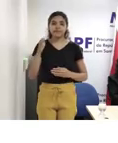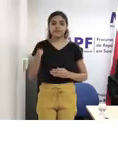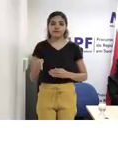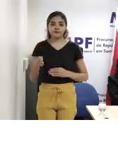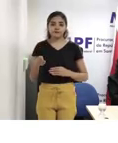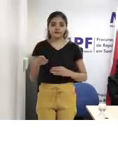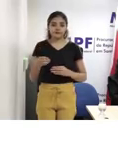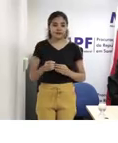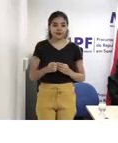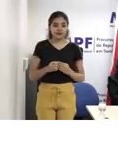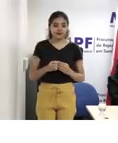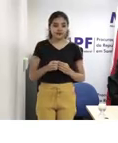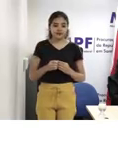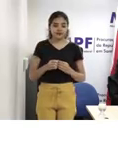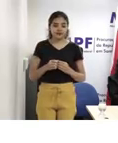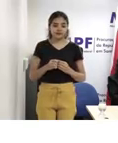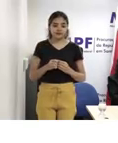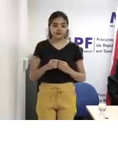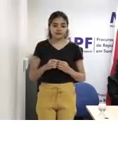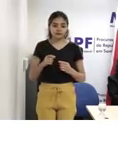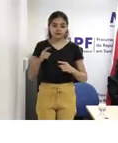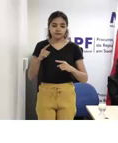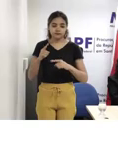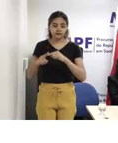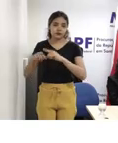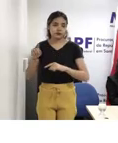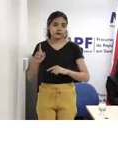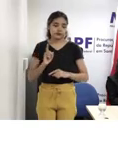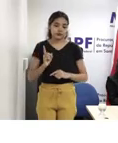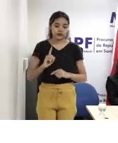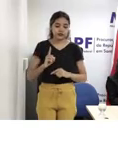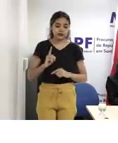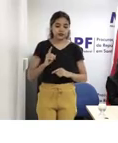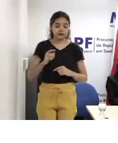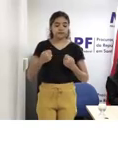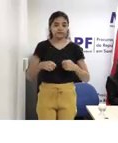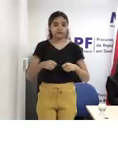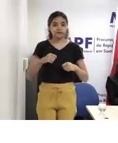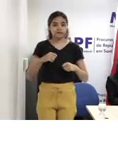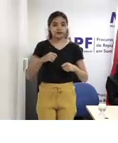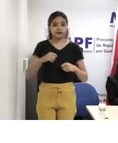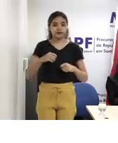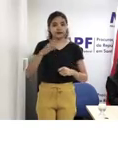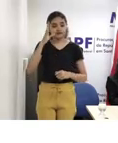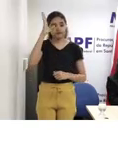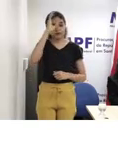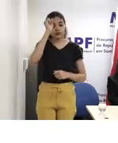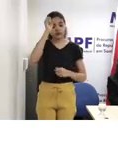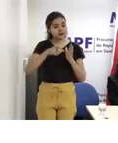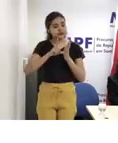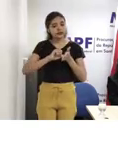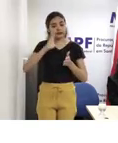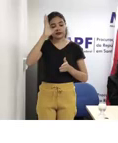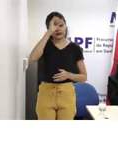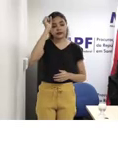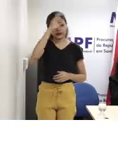crimes que por vezes o o criminoso ele tem a intenção de lucrar com esse